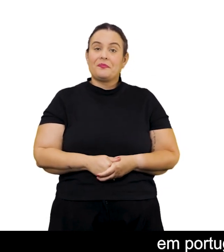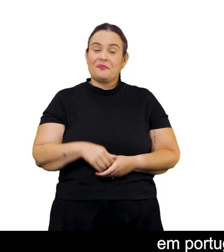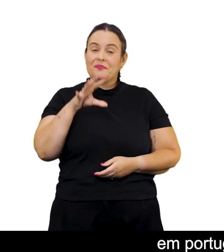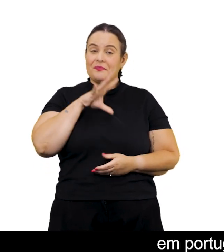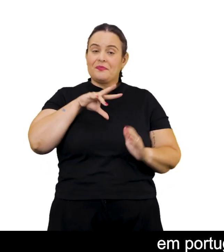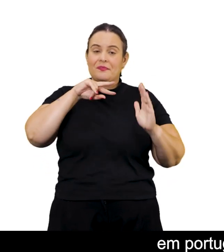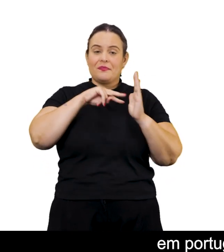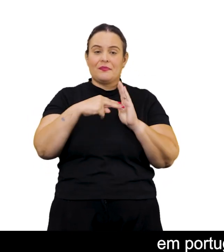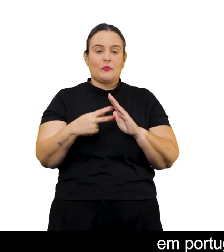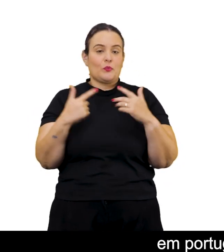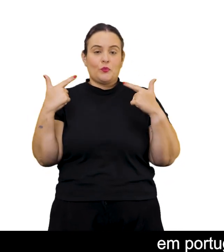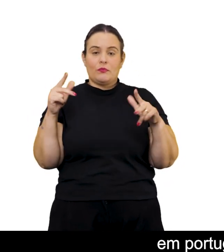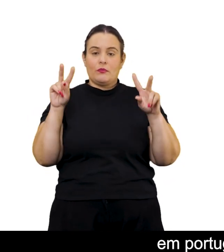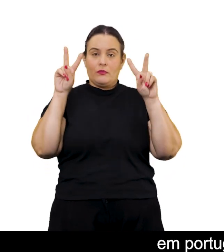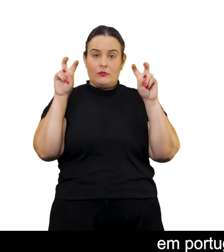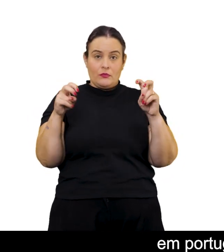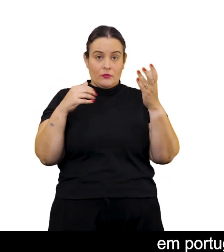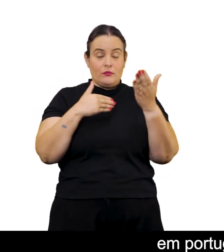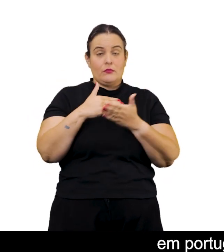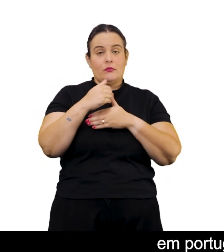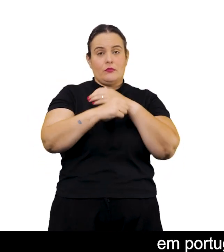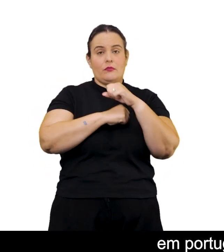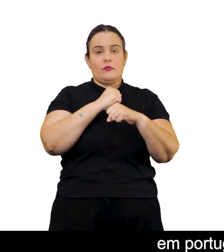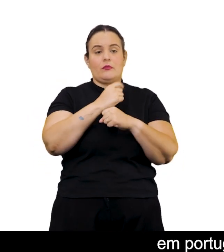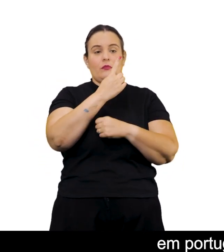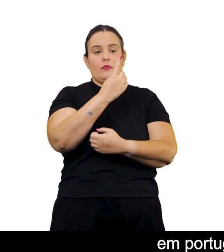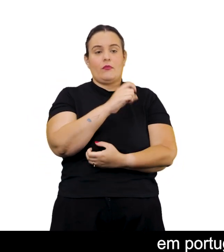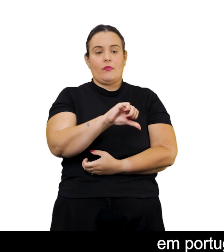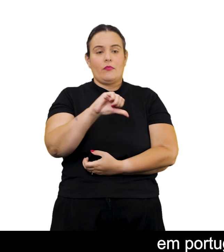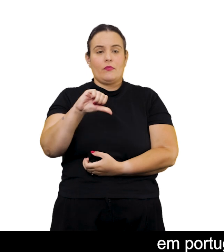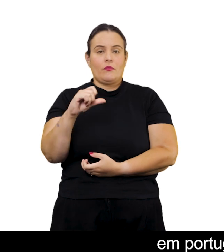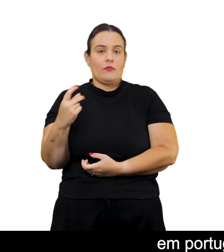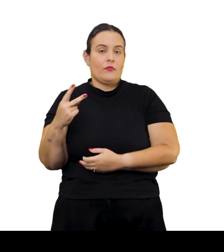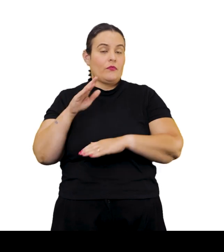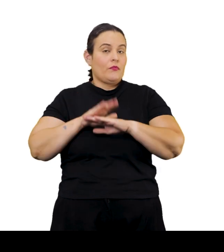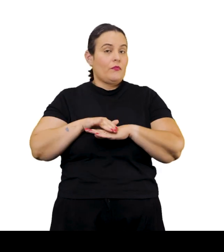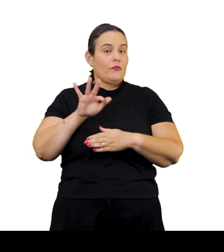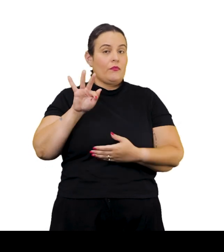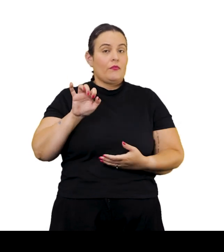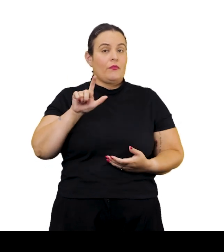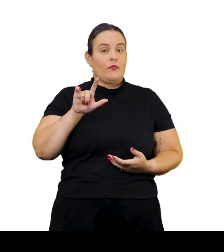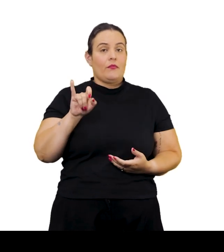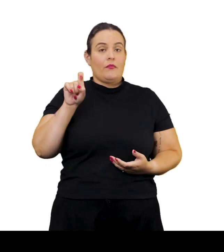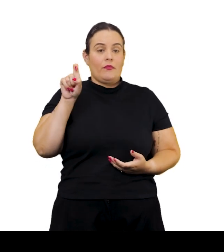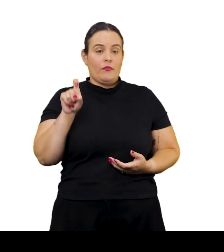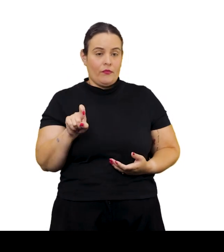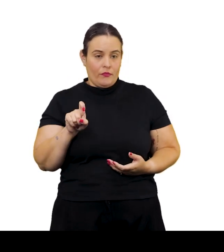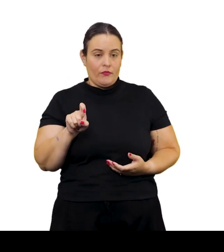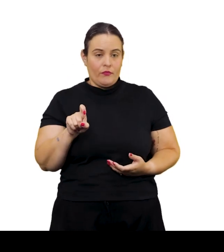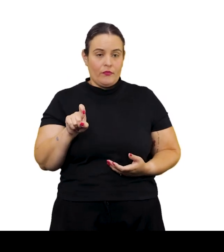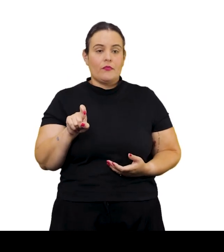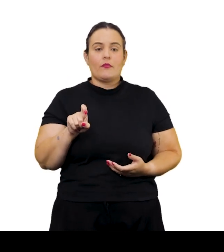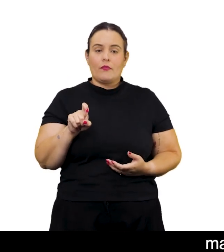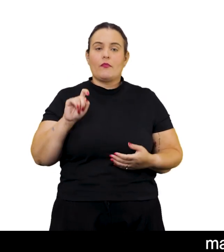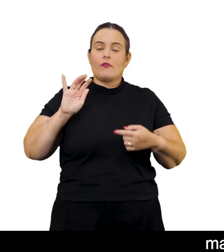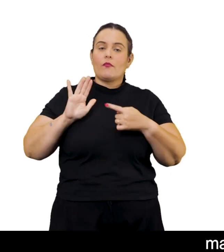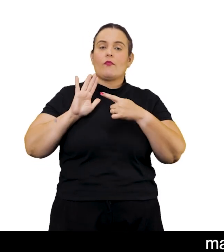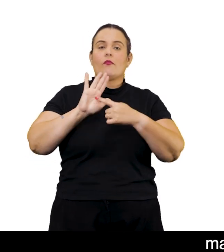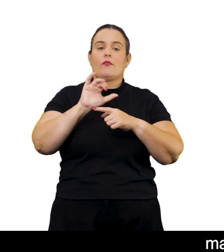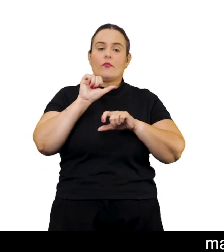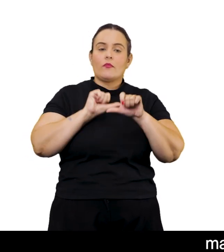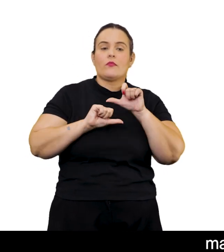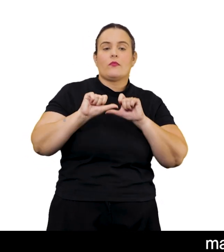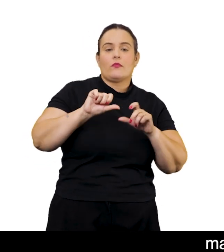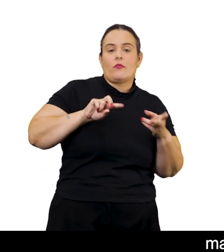Beginning em português, sem título, Começo, de 1992, de Félix González Torres, marca